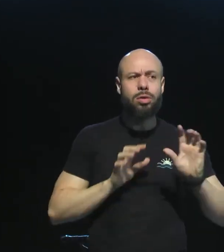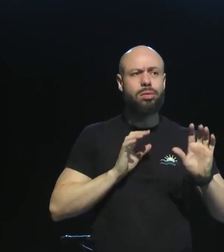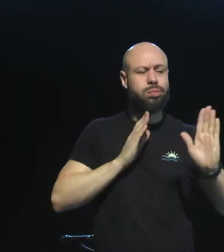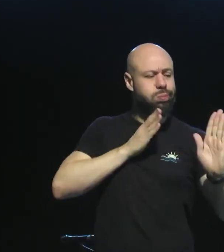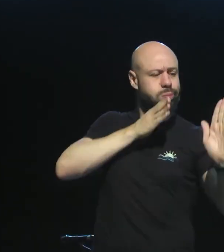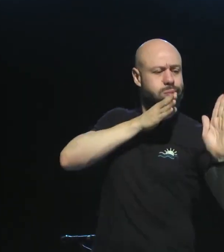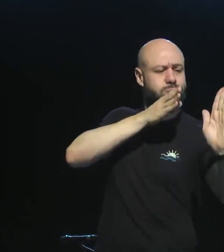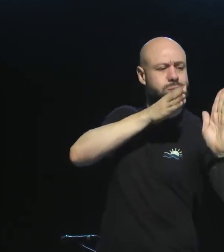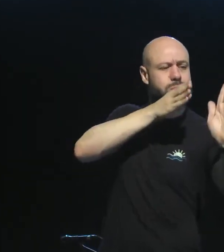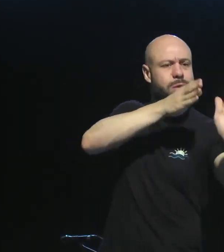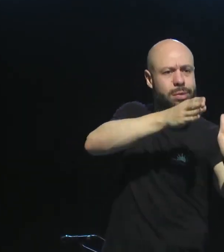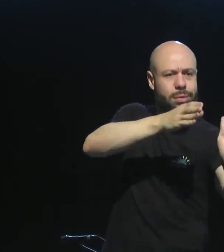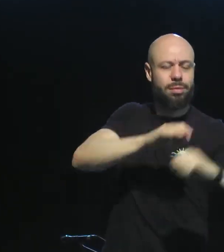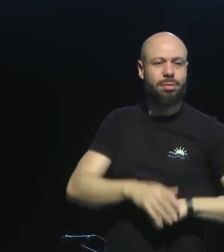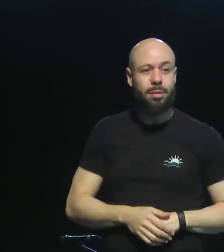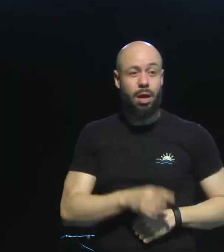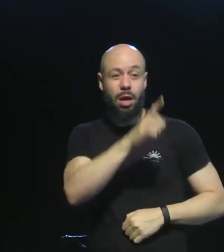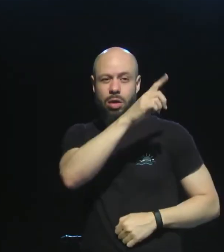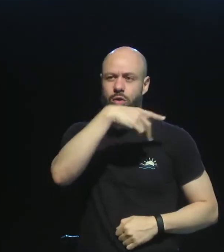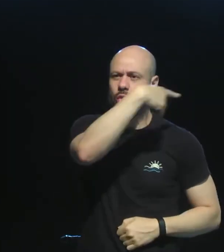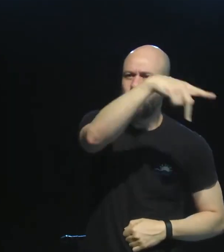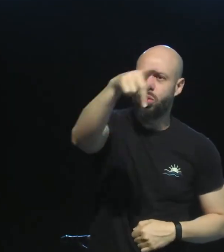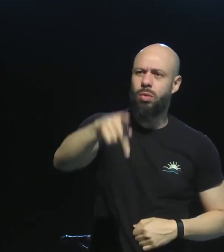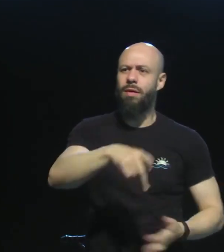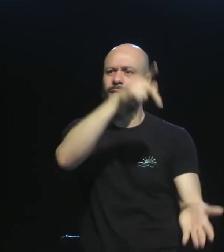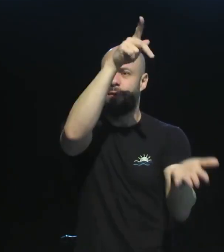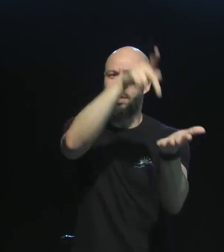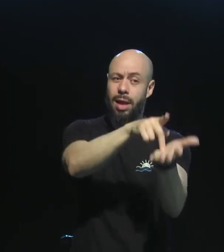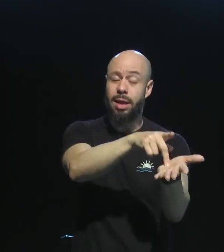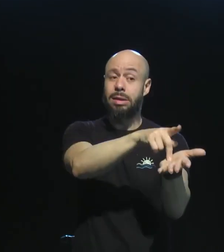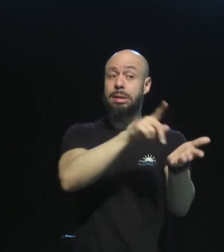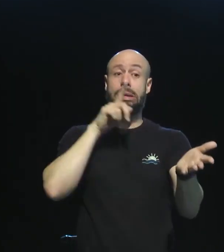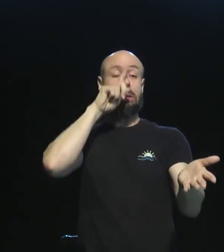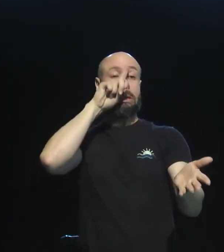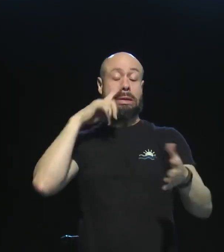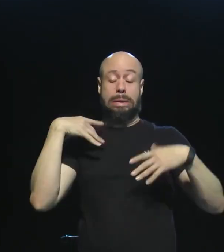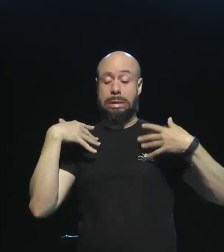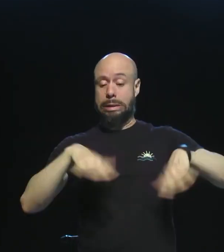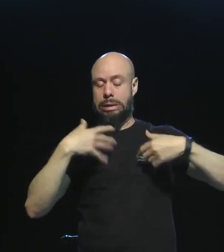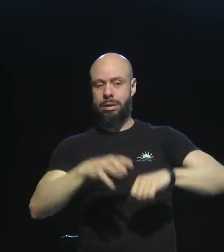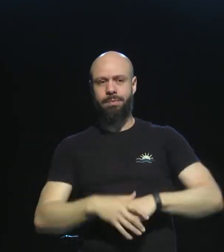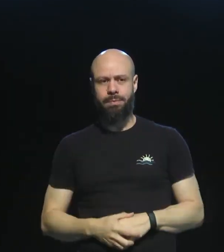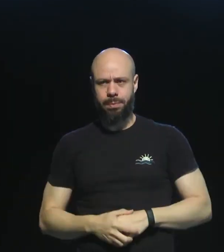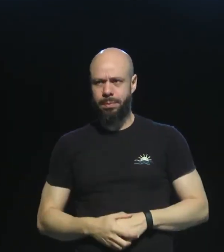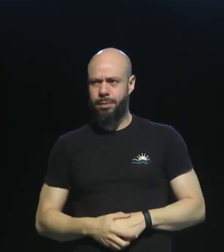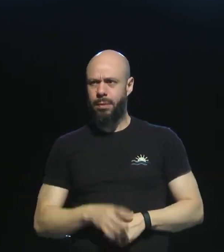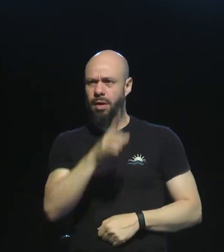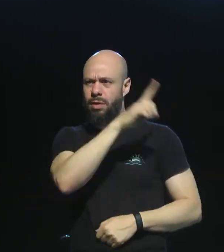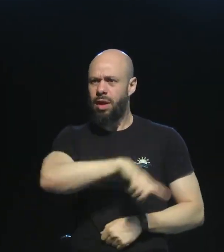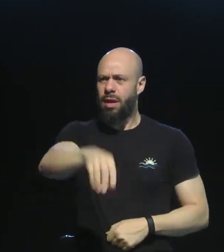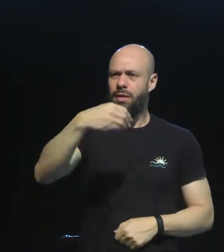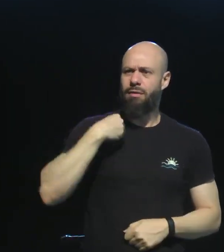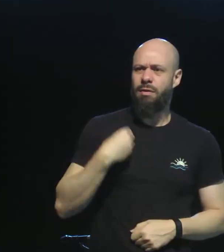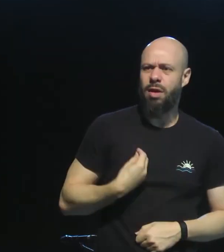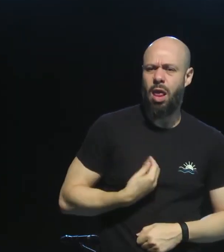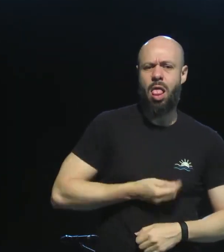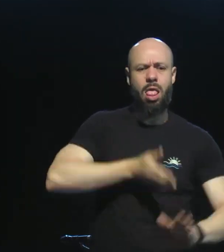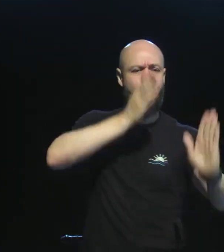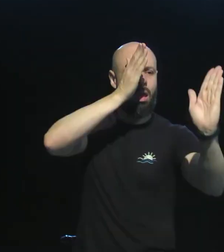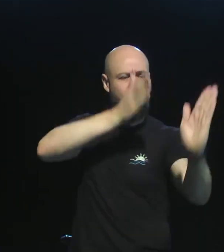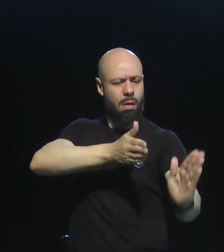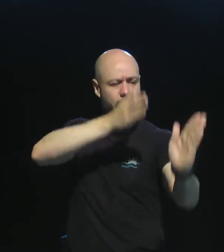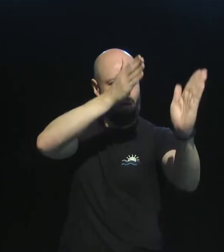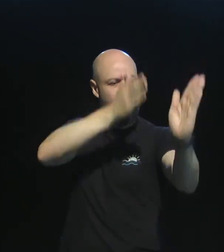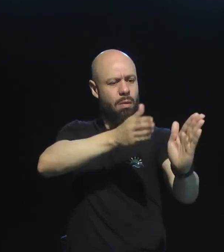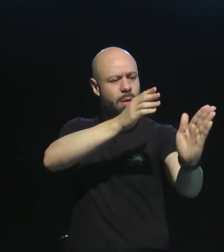a sua verdade é muito grande. Se você viver a sua vida segundo a sua verdade,